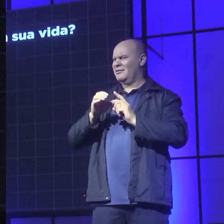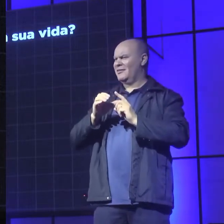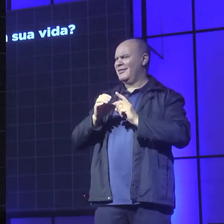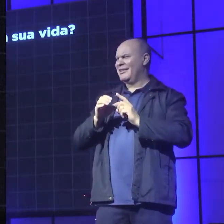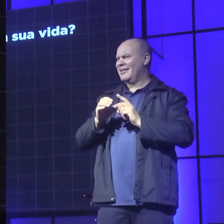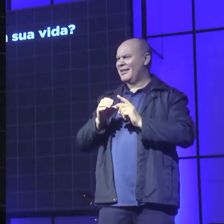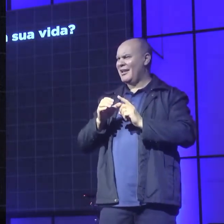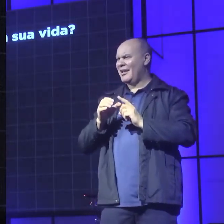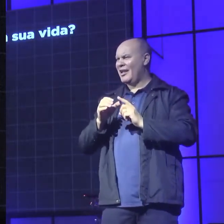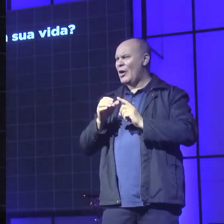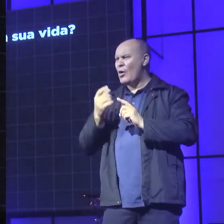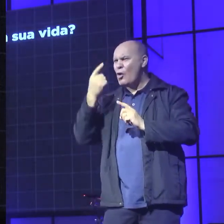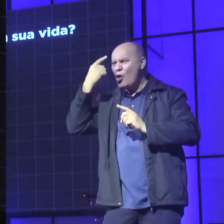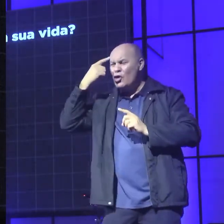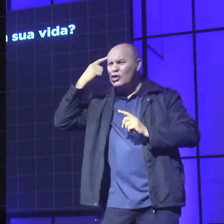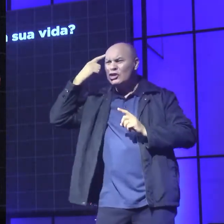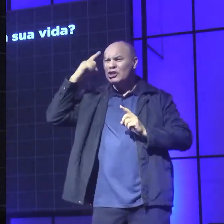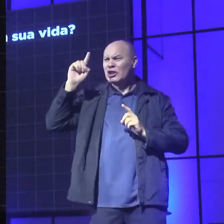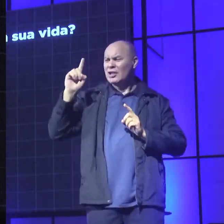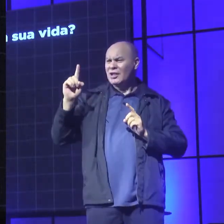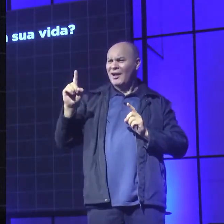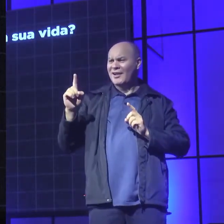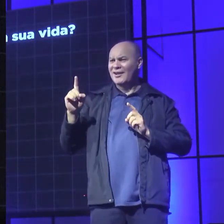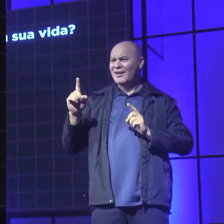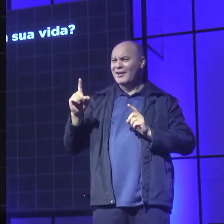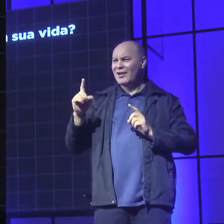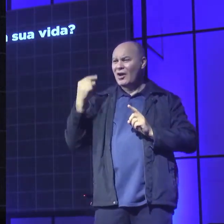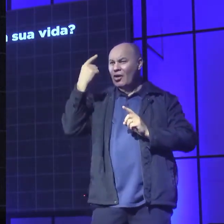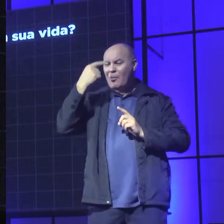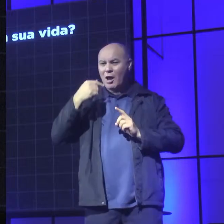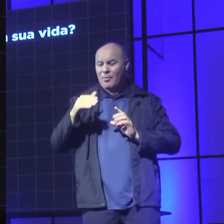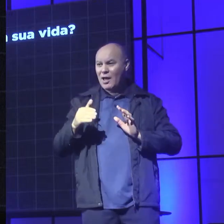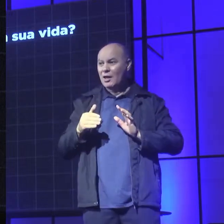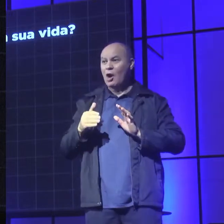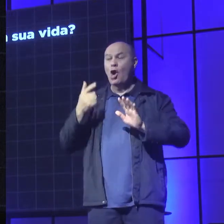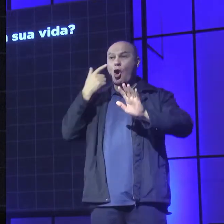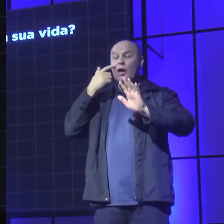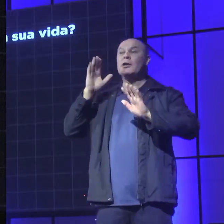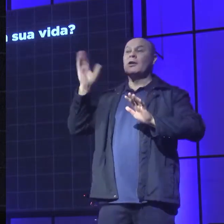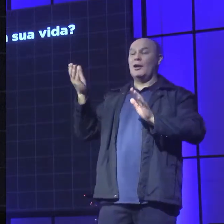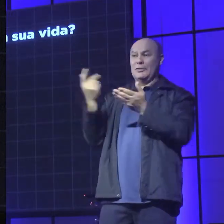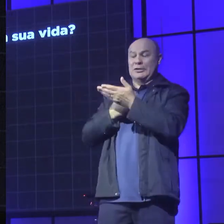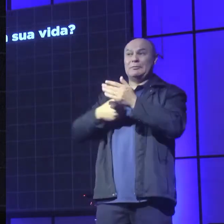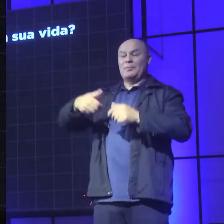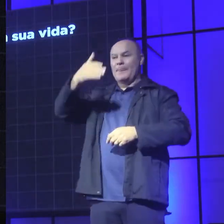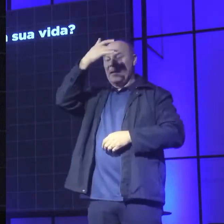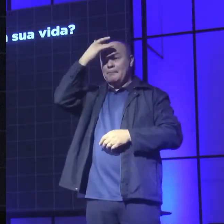pedindo oração, porque ela começou um relacionamento com uma pessoa que